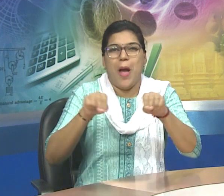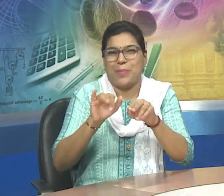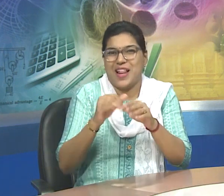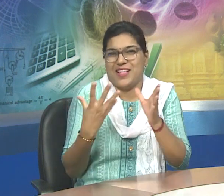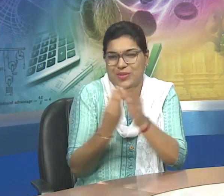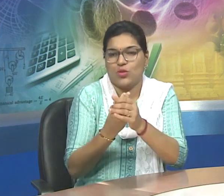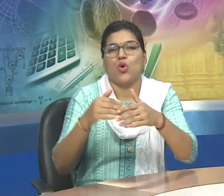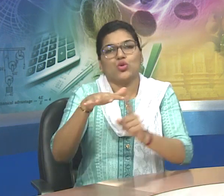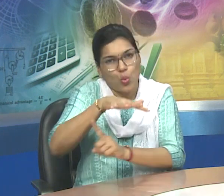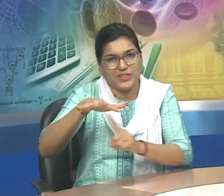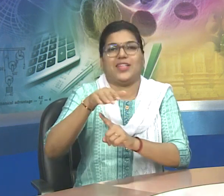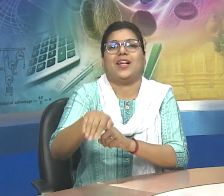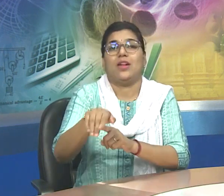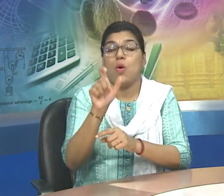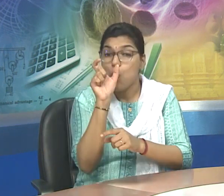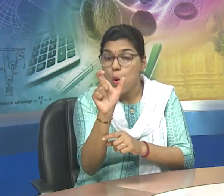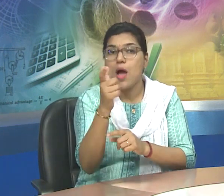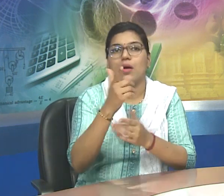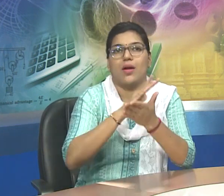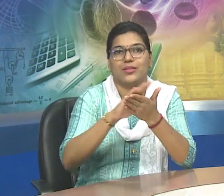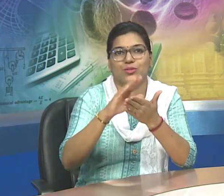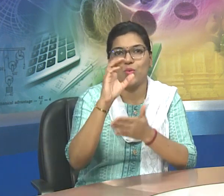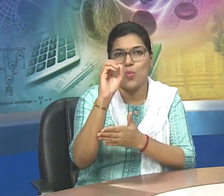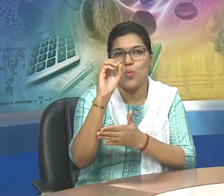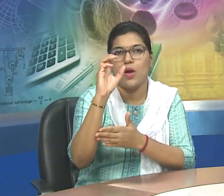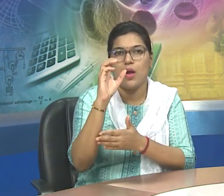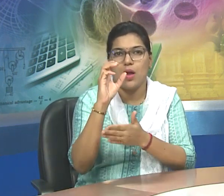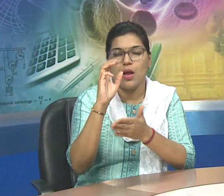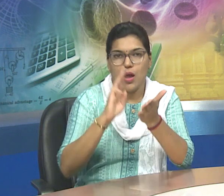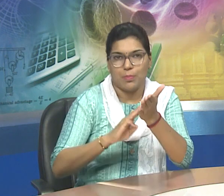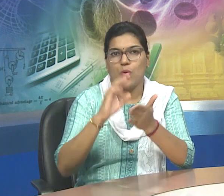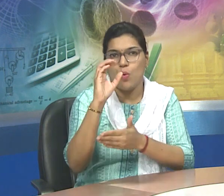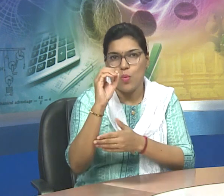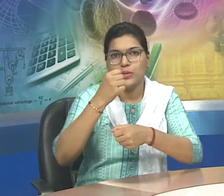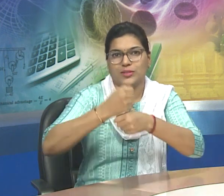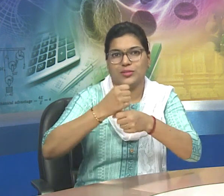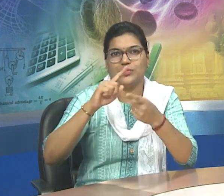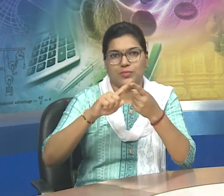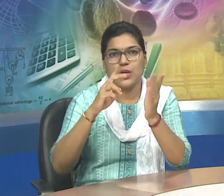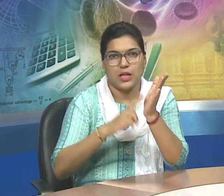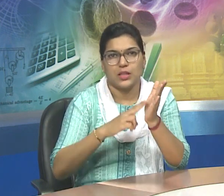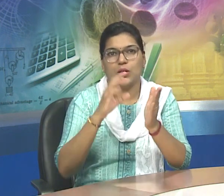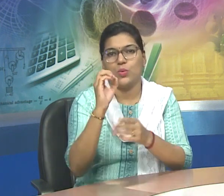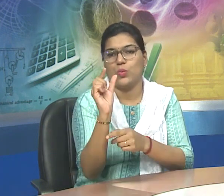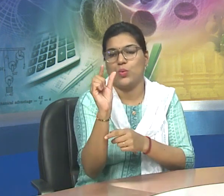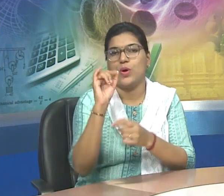लीजिए, एक परिवार के रूप में जैसे भिन्न समानताएं होती हैं, तो इसे